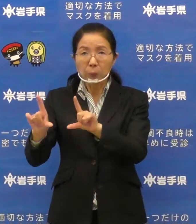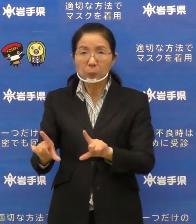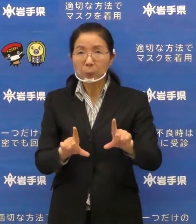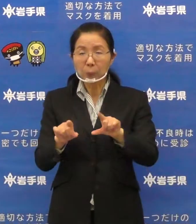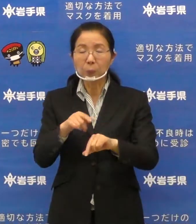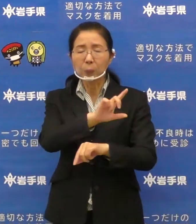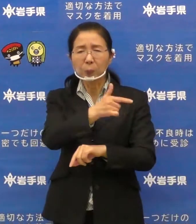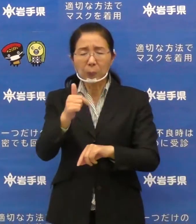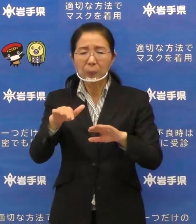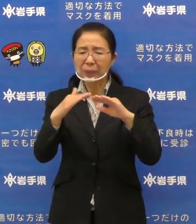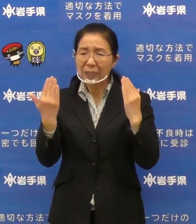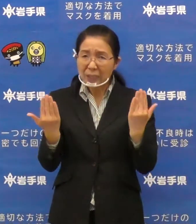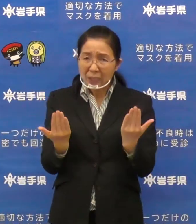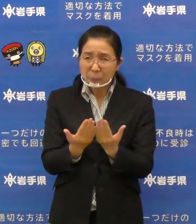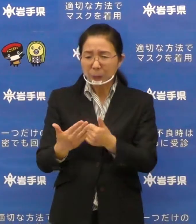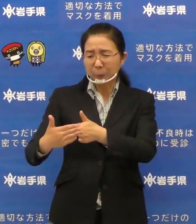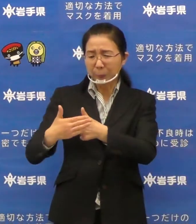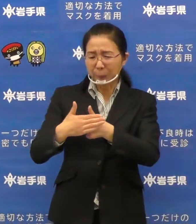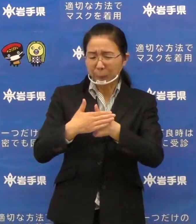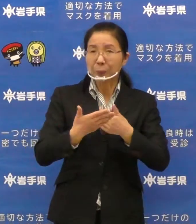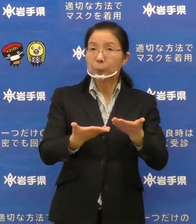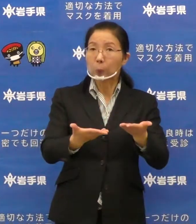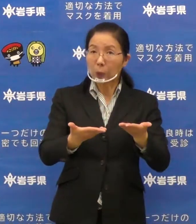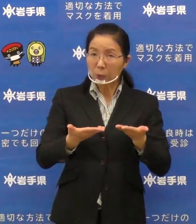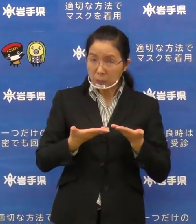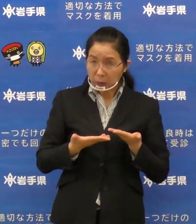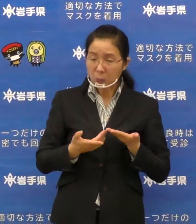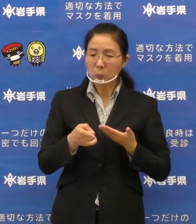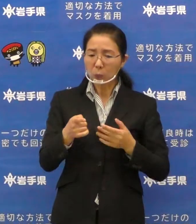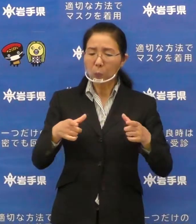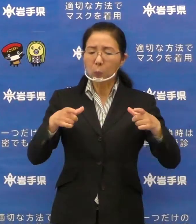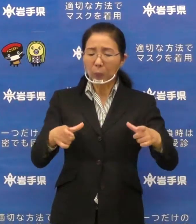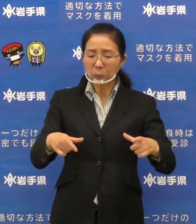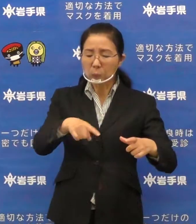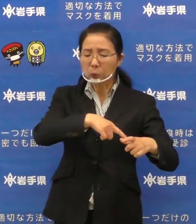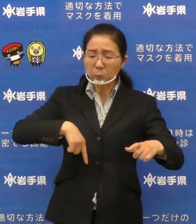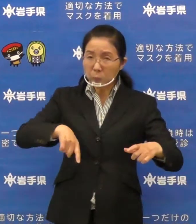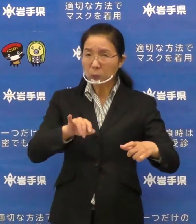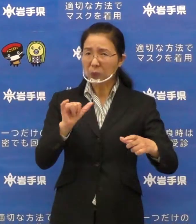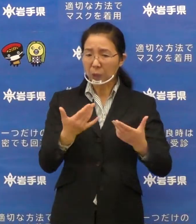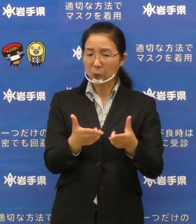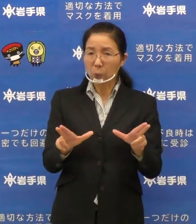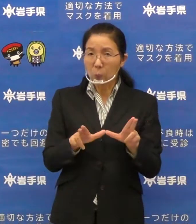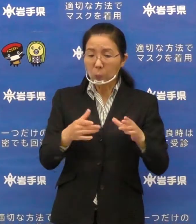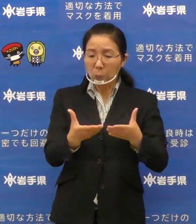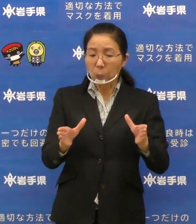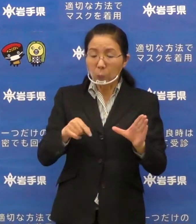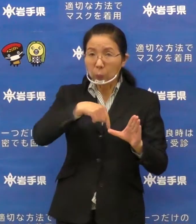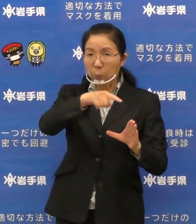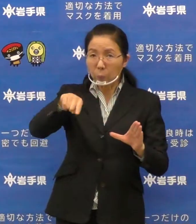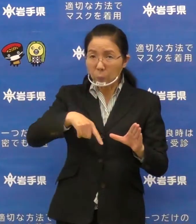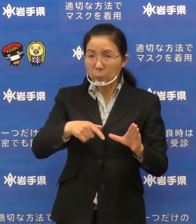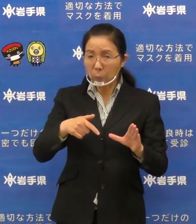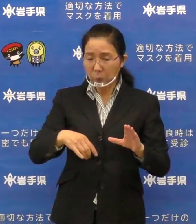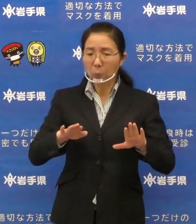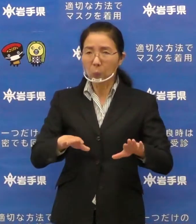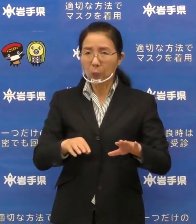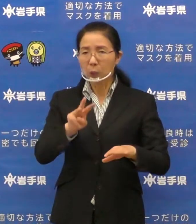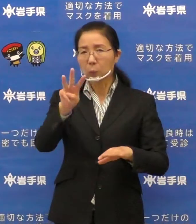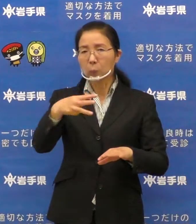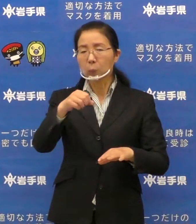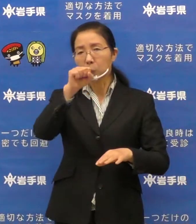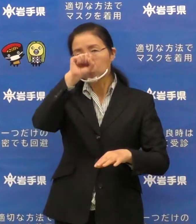ので、まあ、私としてはその枠組みが今回の衆院選でも生かされ